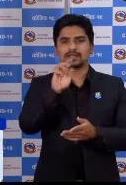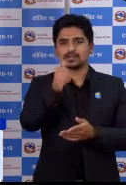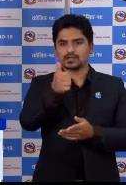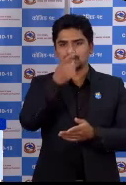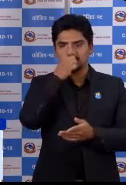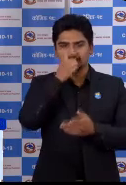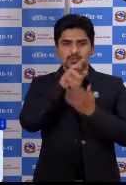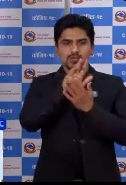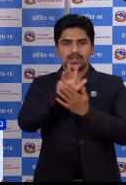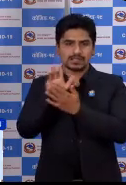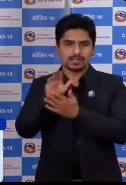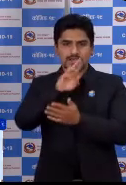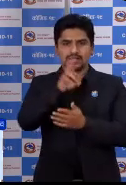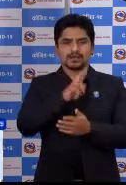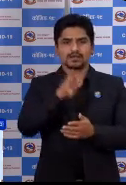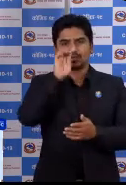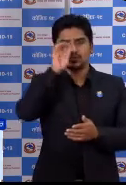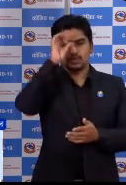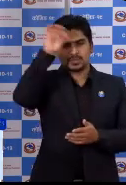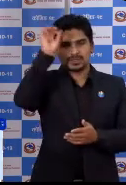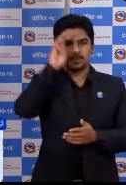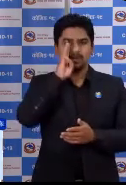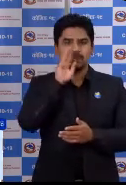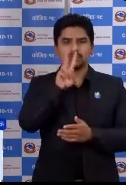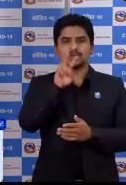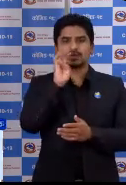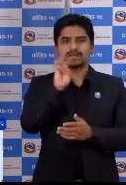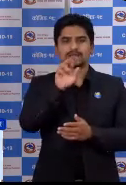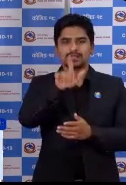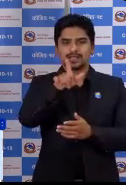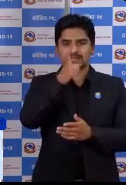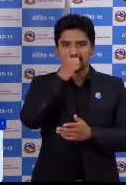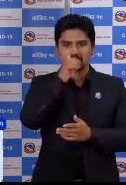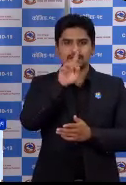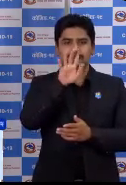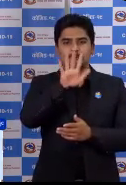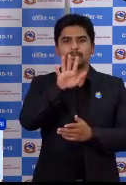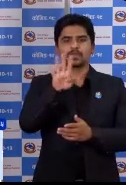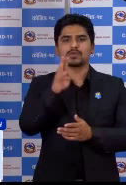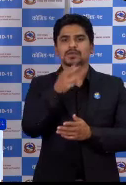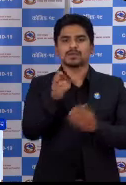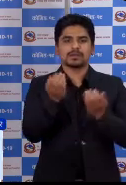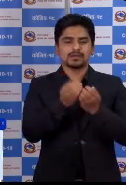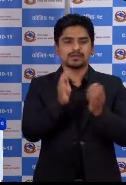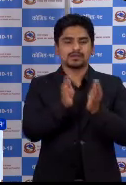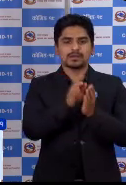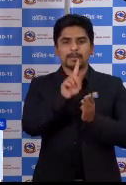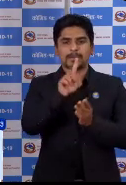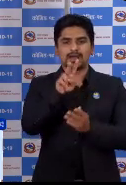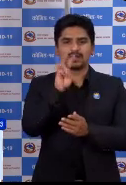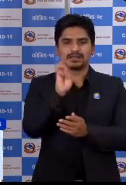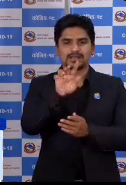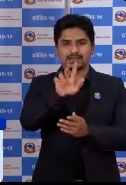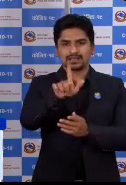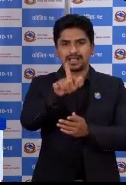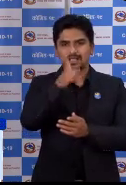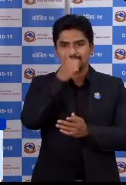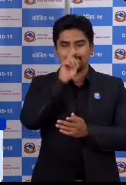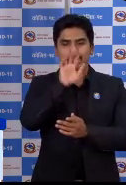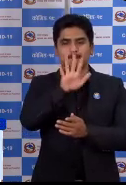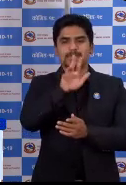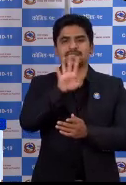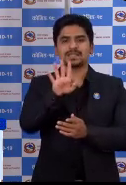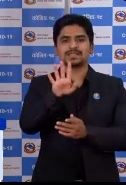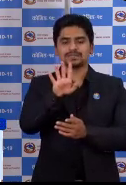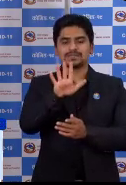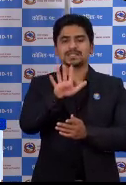रद्द गरिएको उनले जानकारी दिएका छन्। अत्यावश्यक ढुवानी र पसल सञ्चालन बाहेक आयोजनाहरूको विकास निर्माण